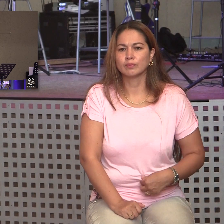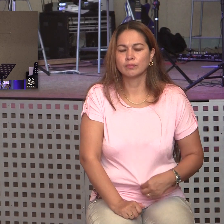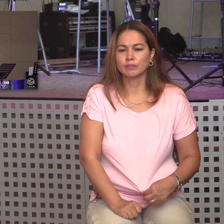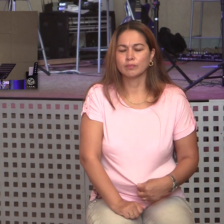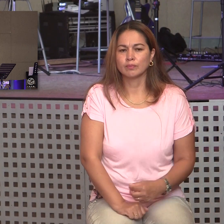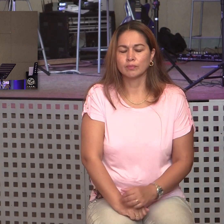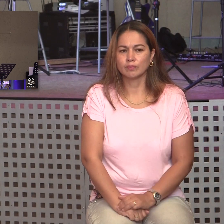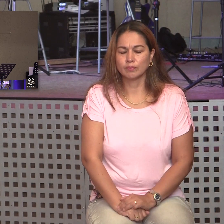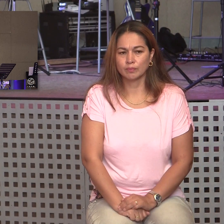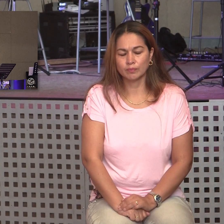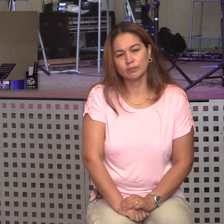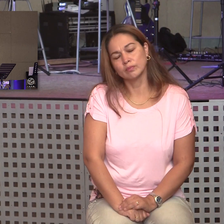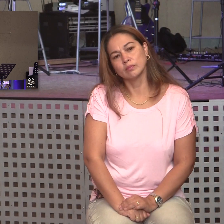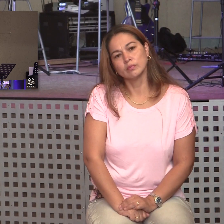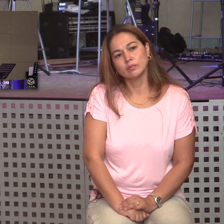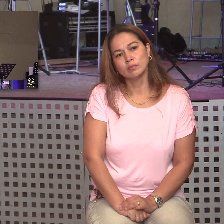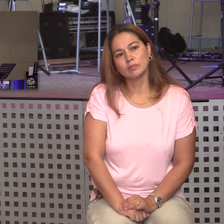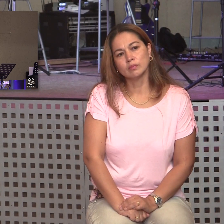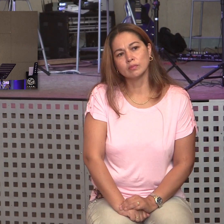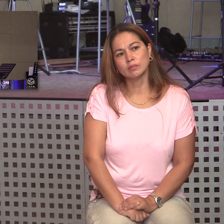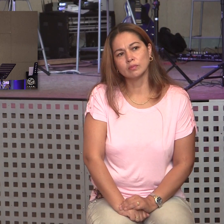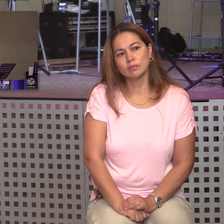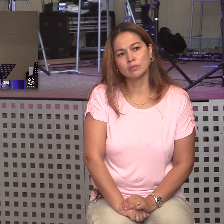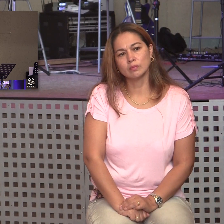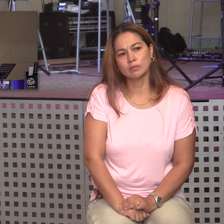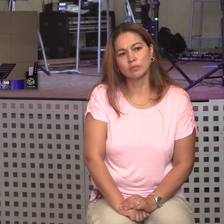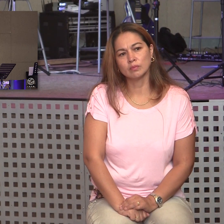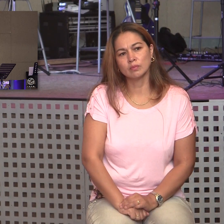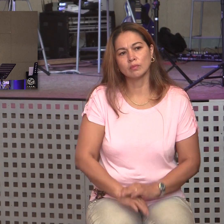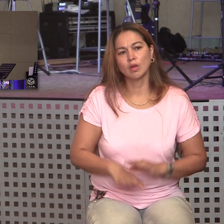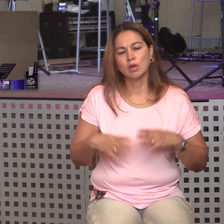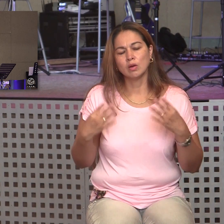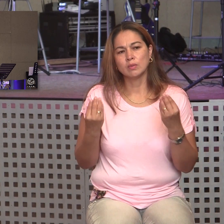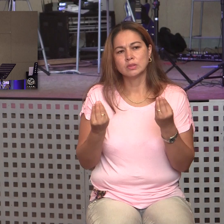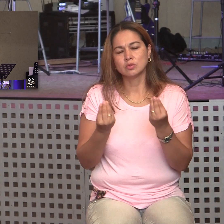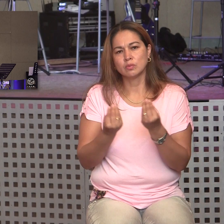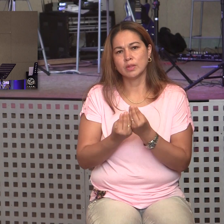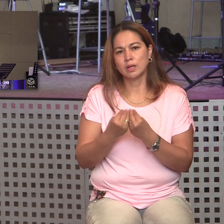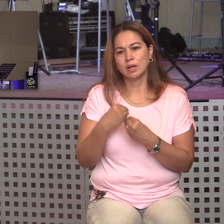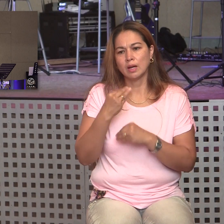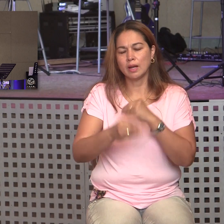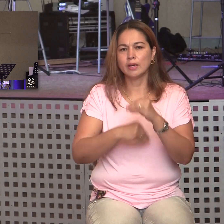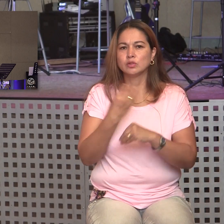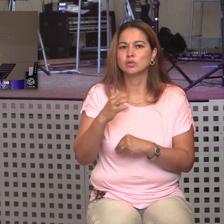1 en adelante, hasta el 5.